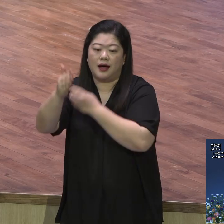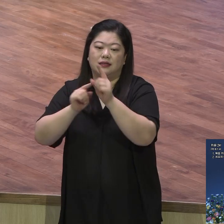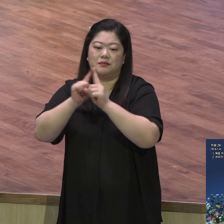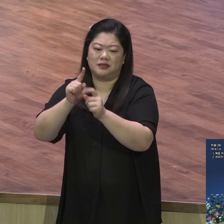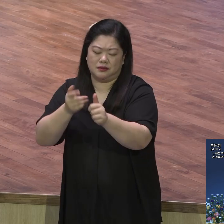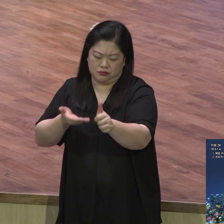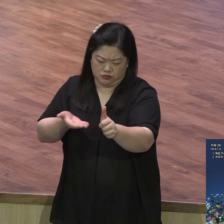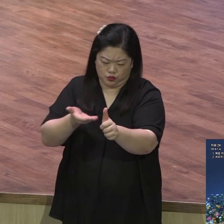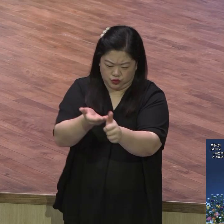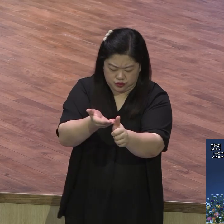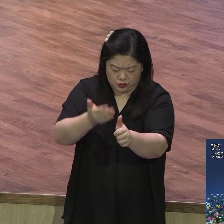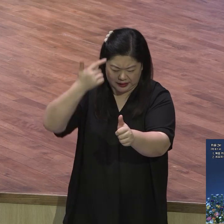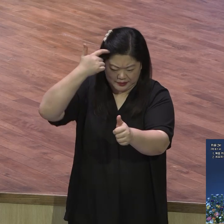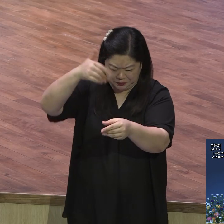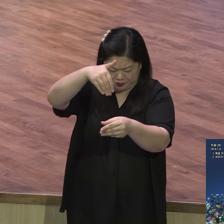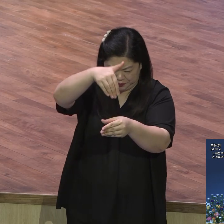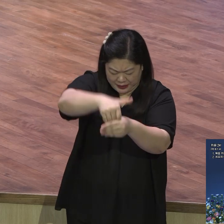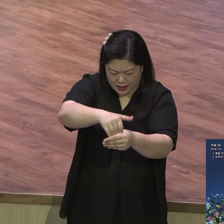들어가면 영혼은 못 살아나요.